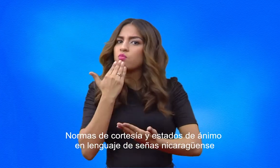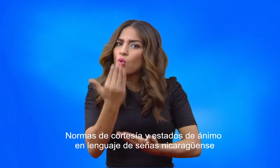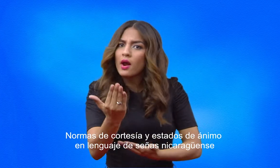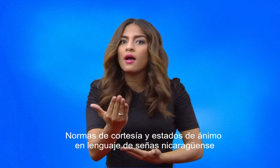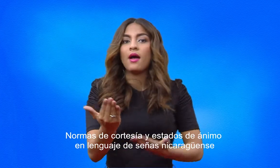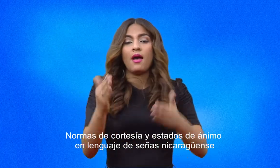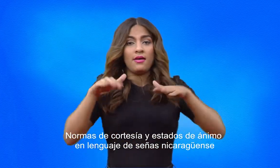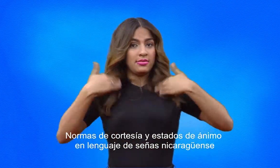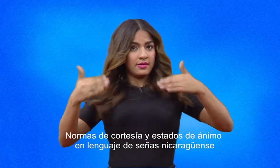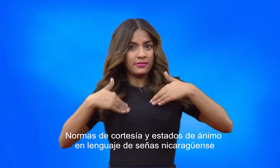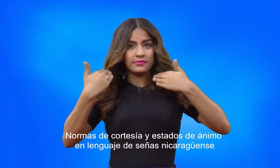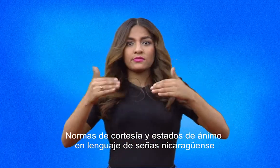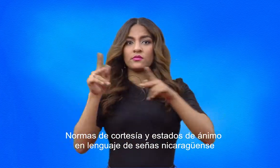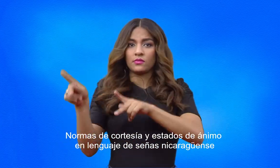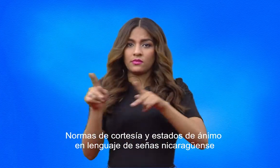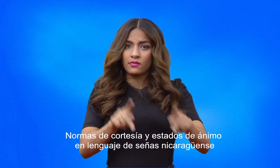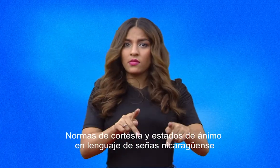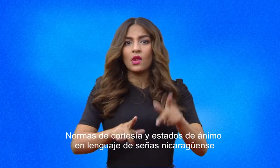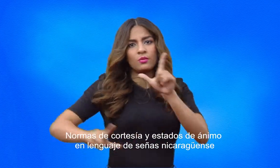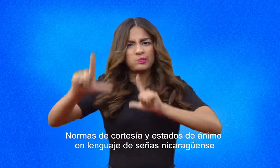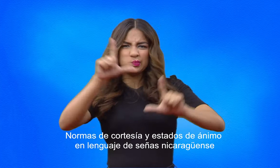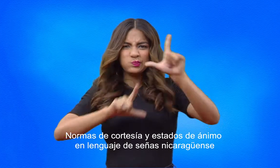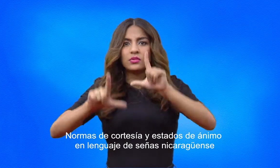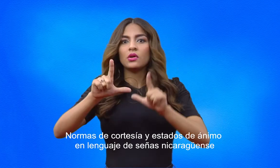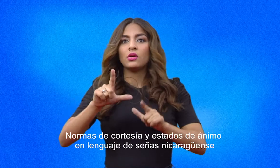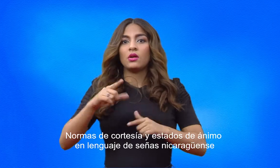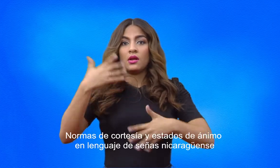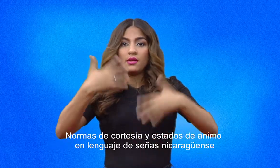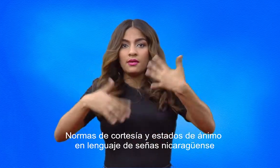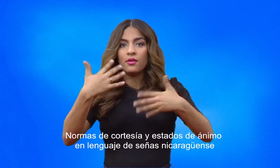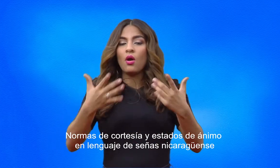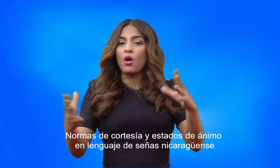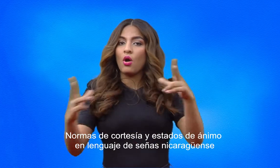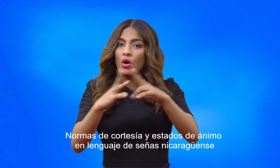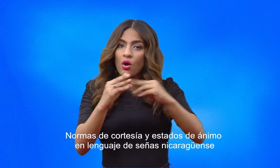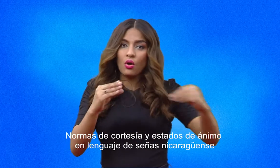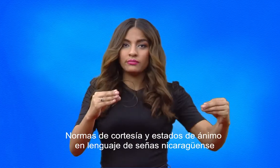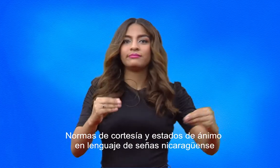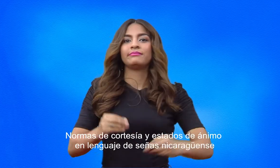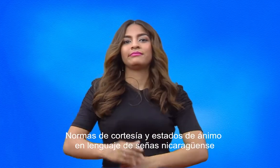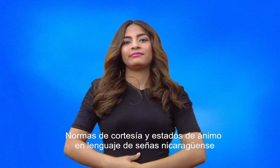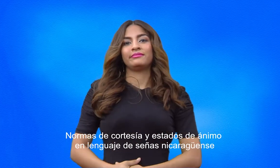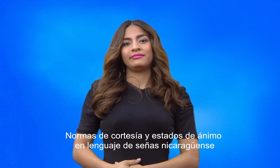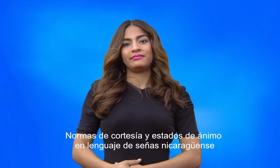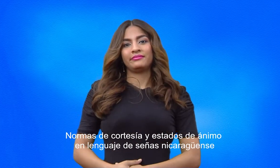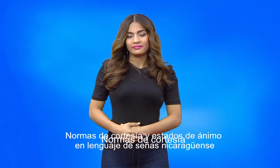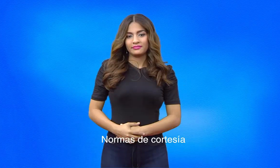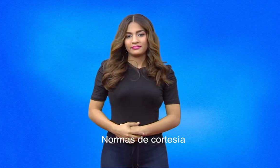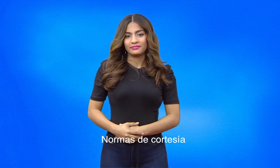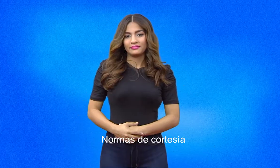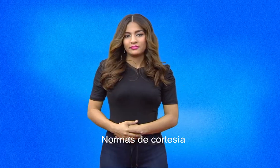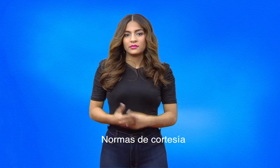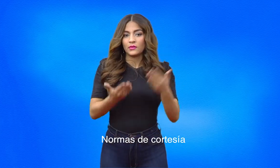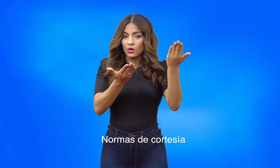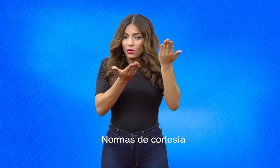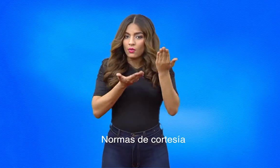y estados de ánimo en lenguaje de señas nicaragüense. Norma de